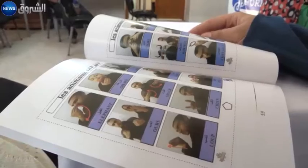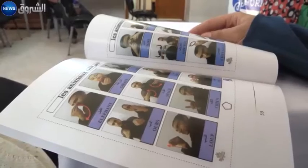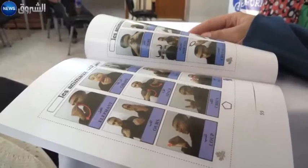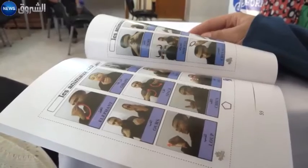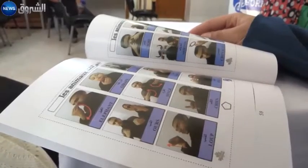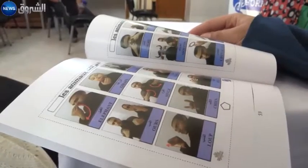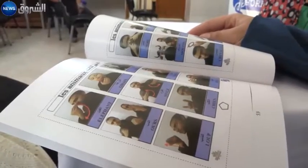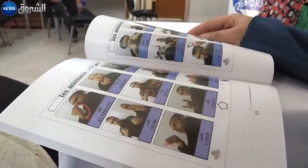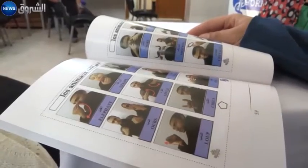aide.